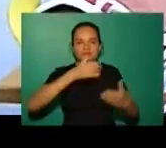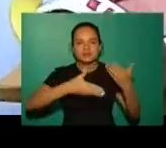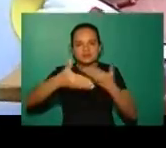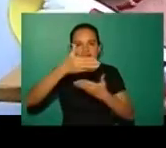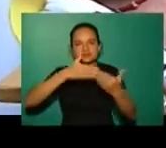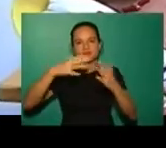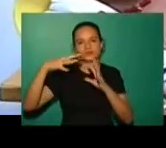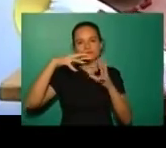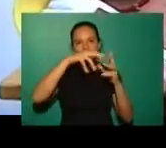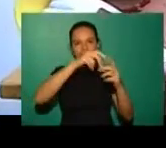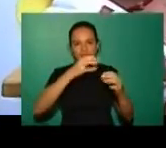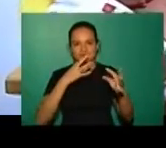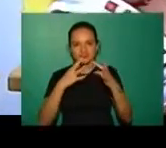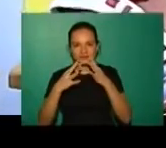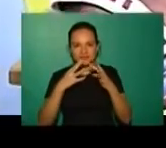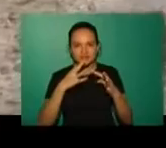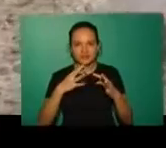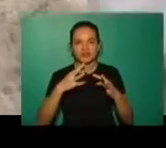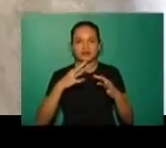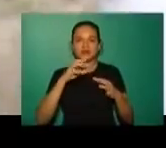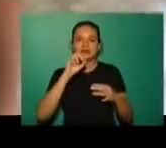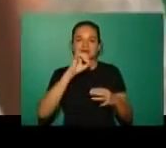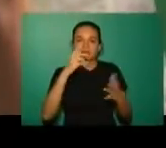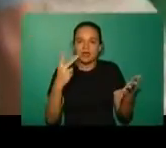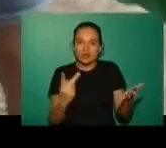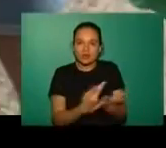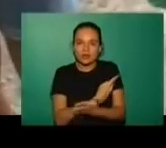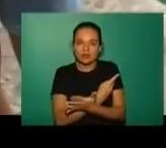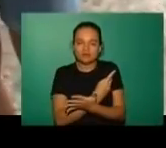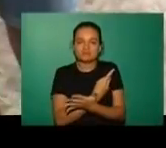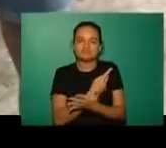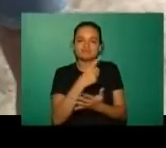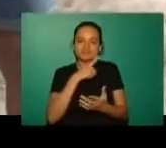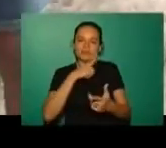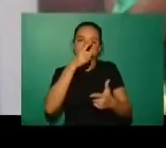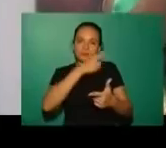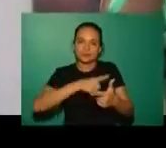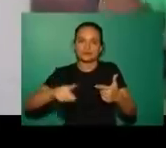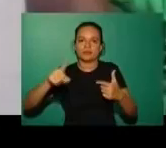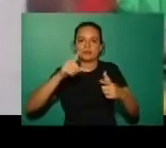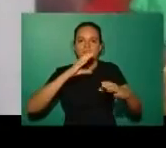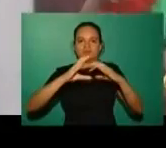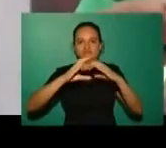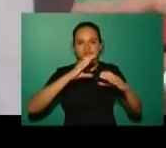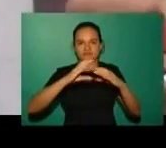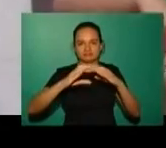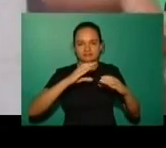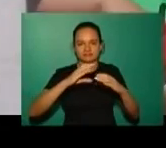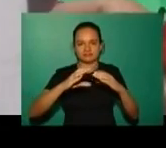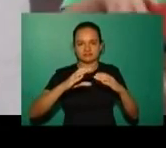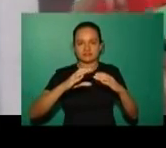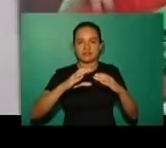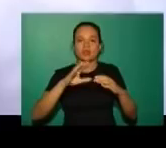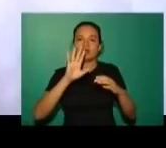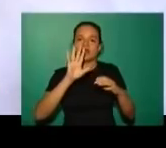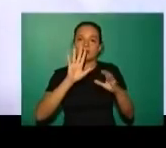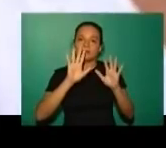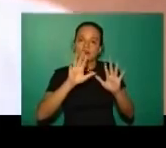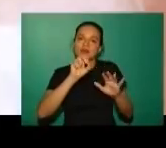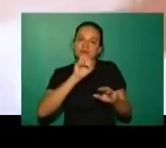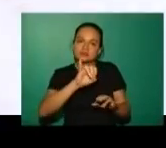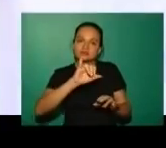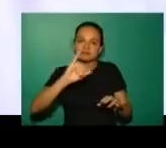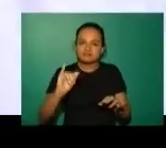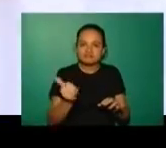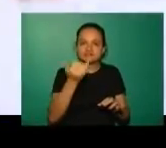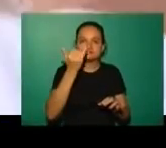para a relação de uma pessoa com o mundo. A privação desses sentidos provoca graves problemas de comunicação. Mas se for